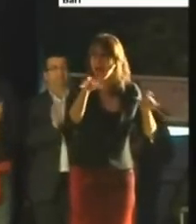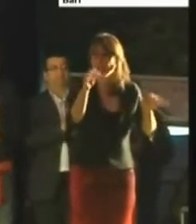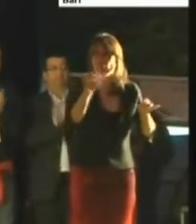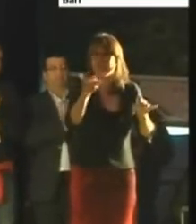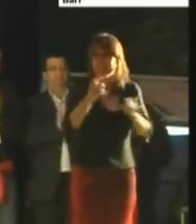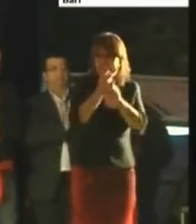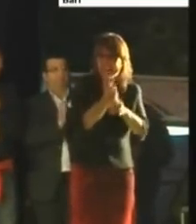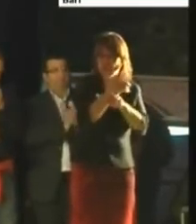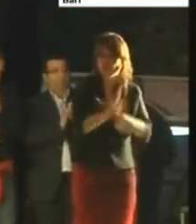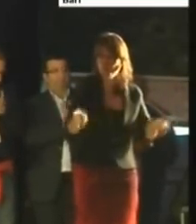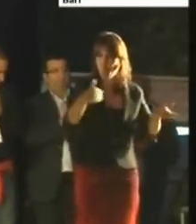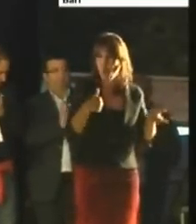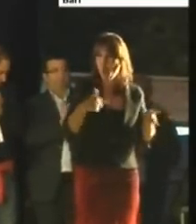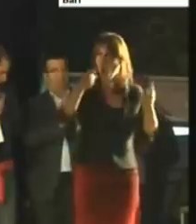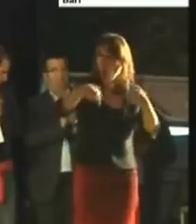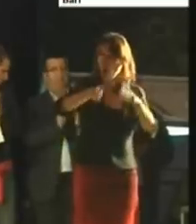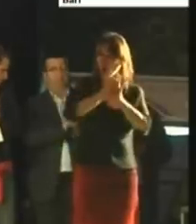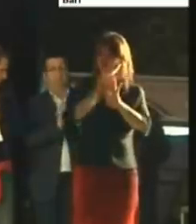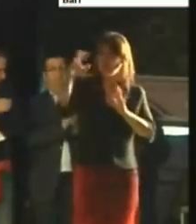Costituzionale.